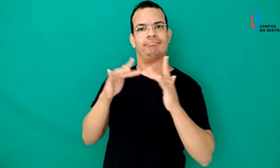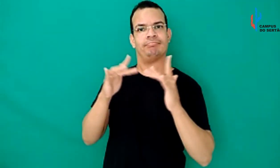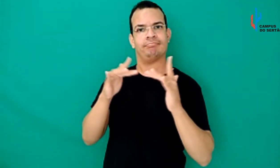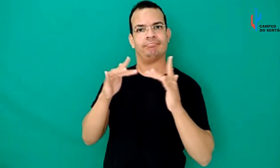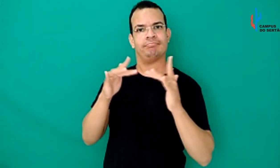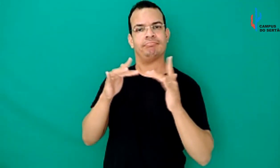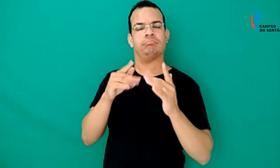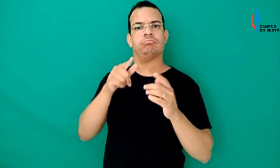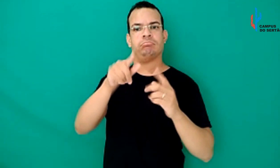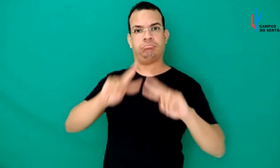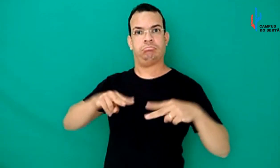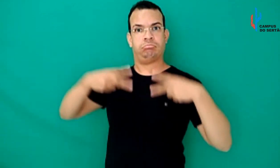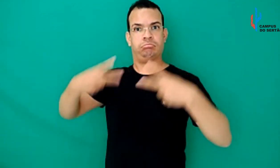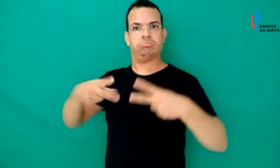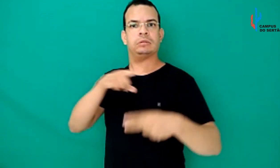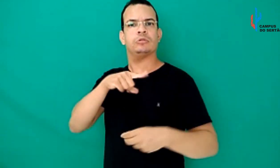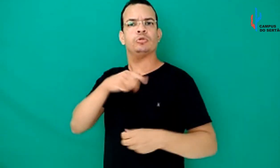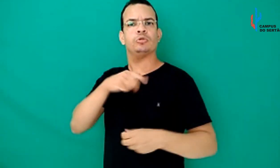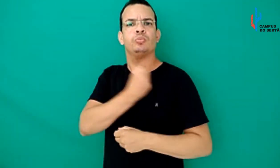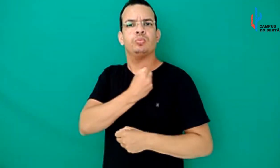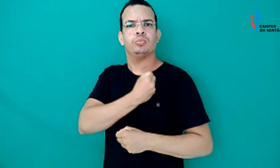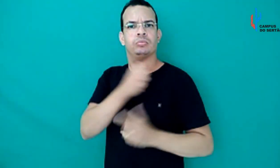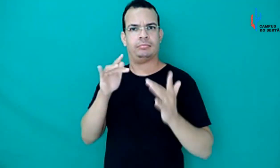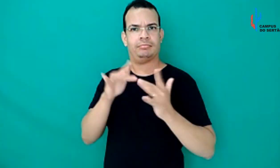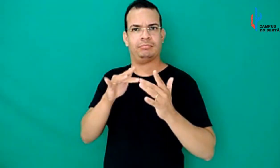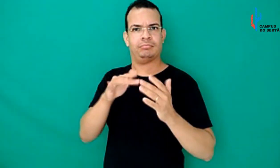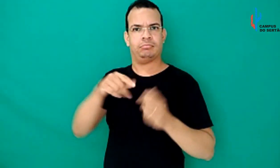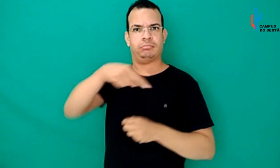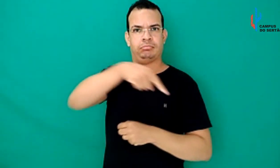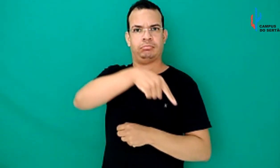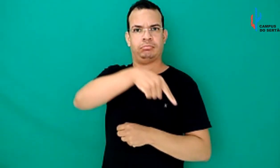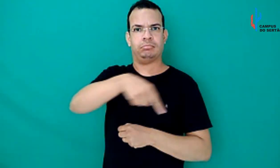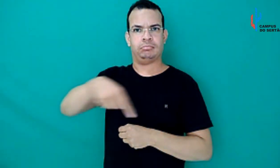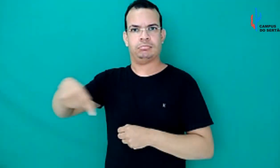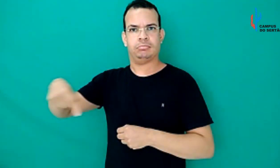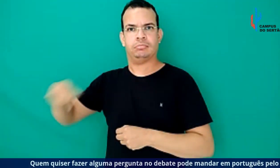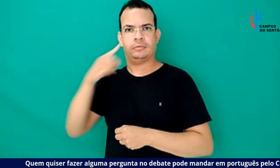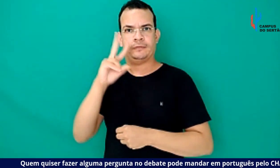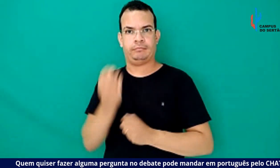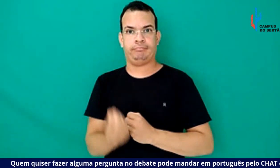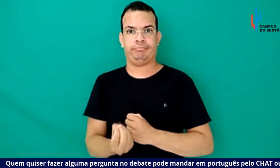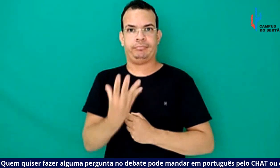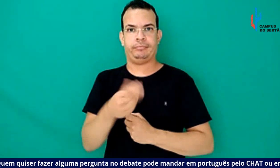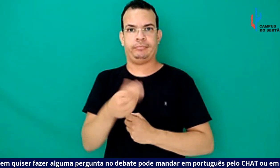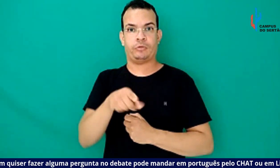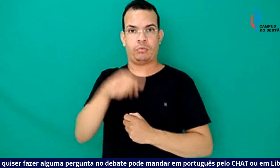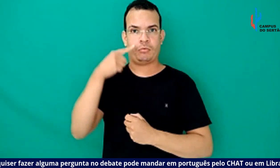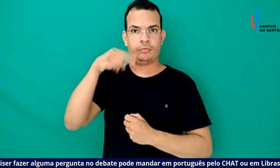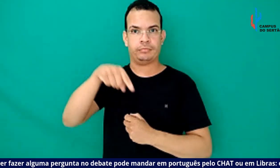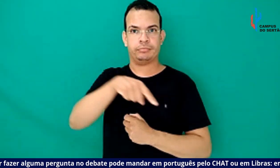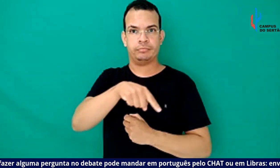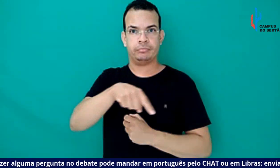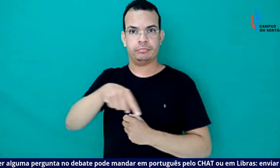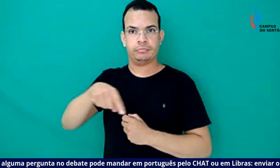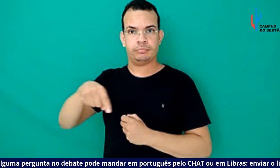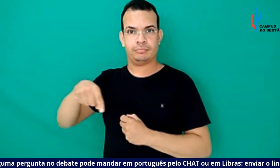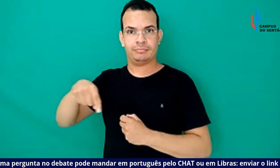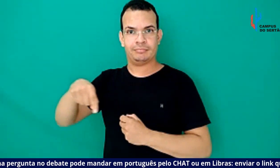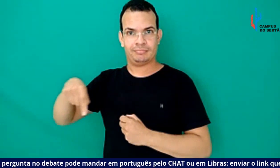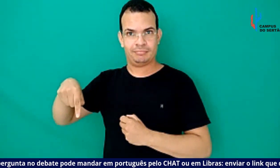também fazer alguma entrevista ou pergunta, estabelecer algum contato. Então, vejam que, à medida que vocês